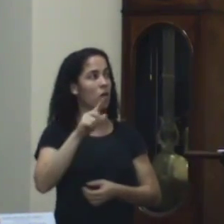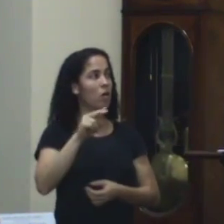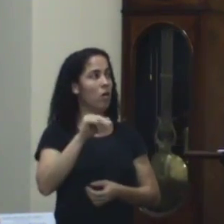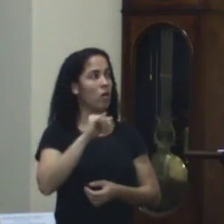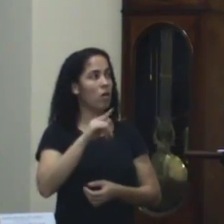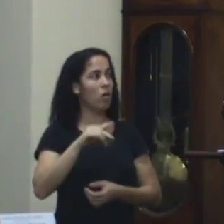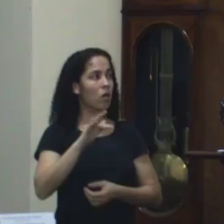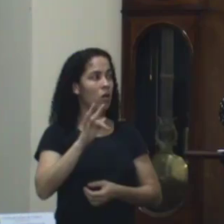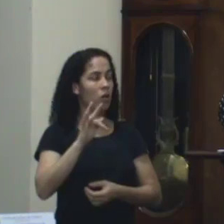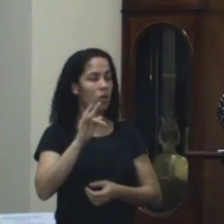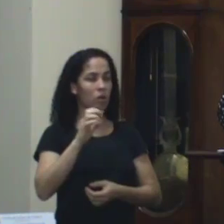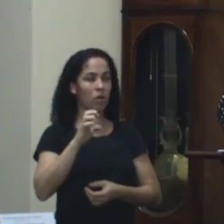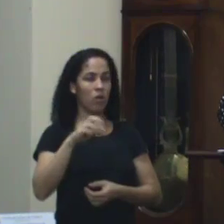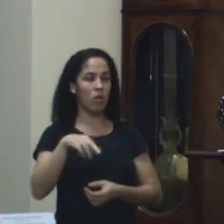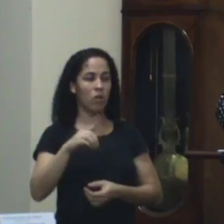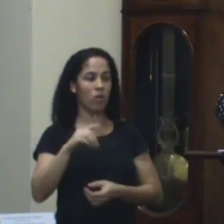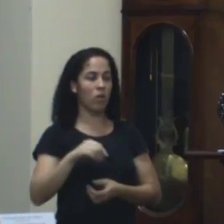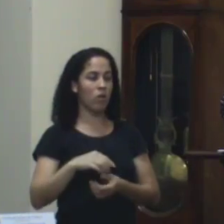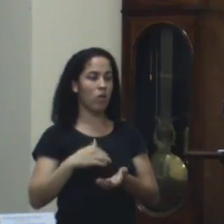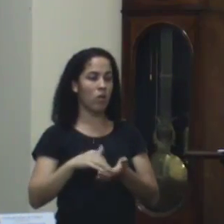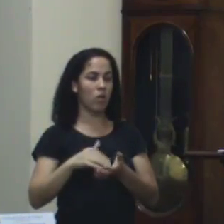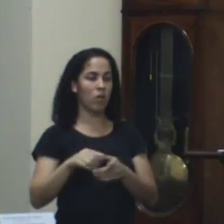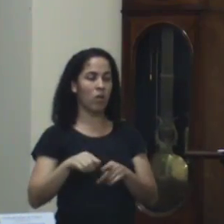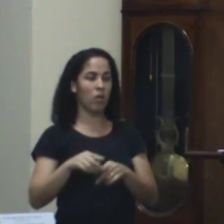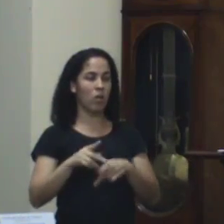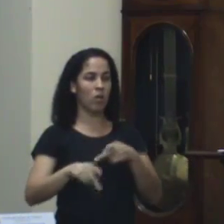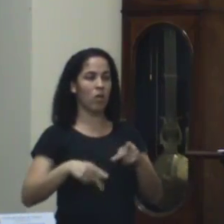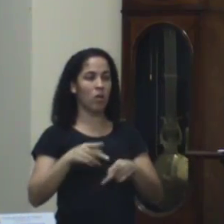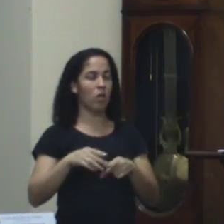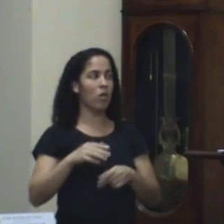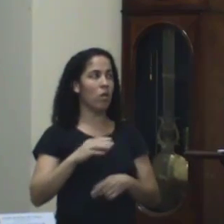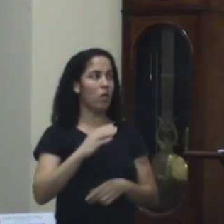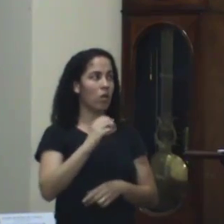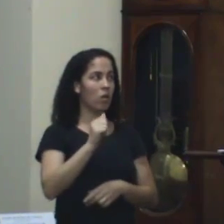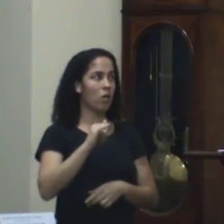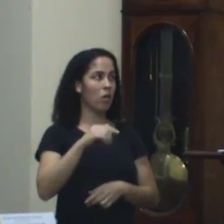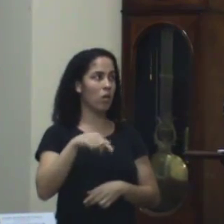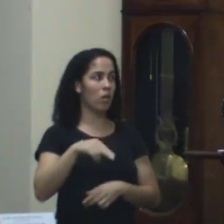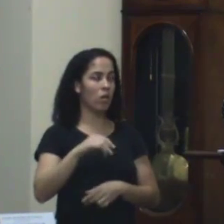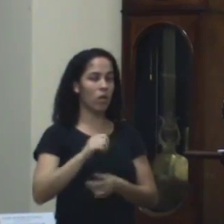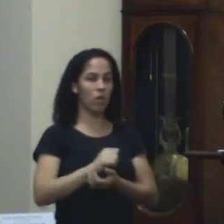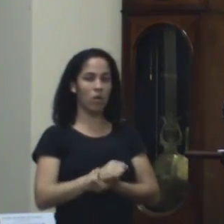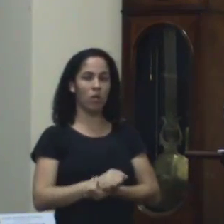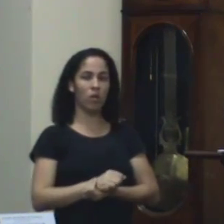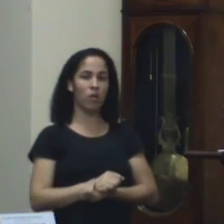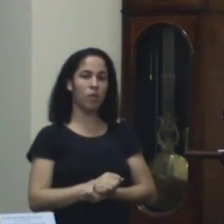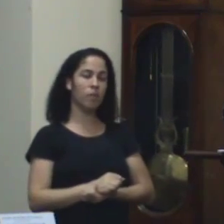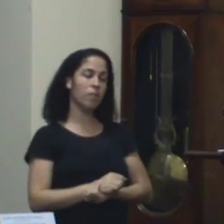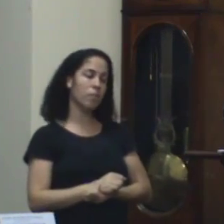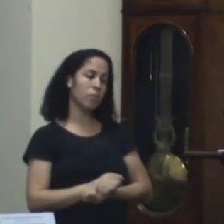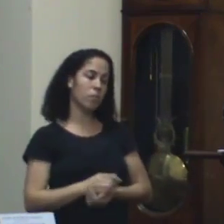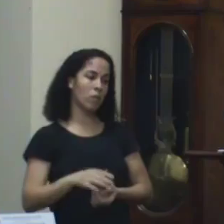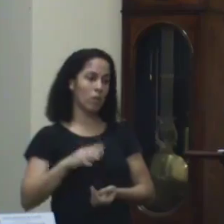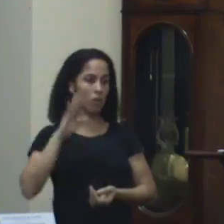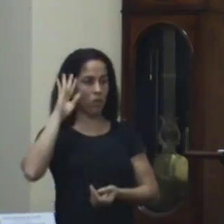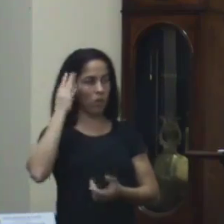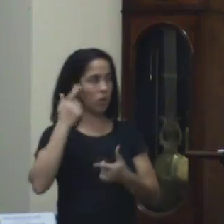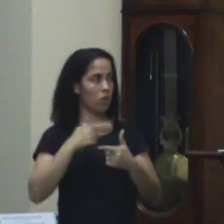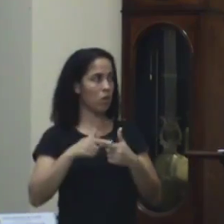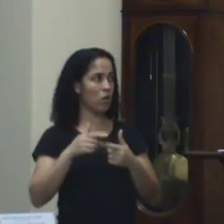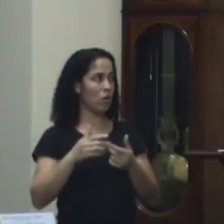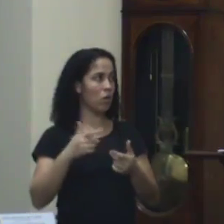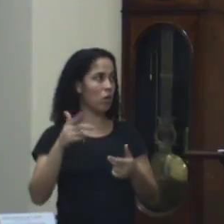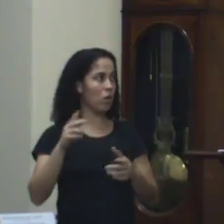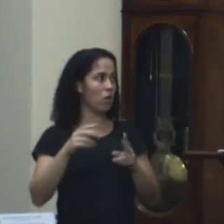prefeito Fernandinho, ao secretário de Serviços Públicos, Carica, para que se tomem providências com relação a essas ruas.